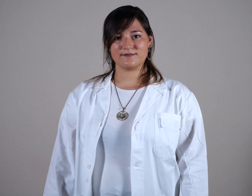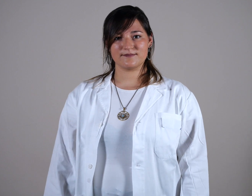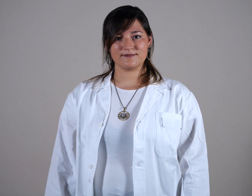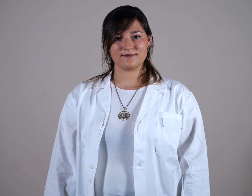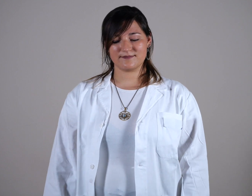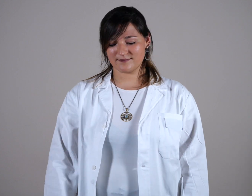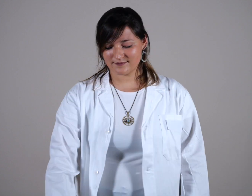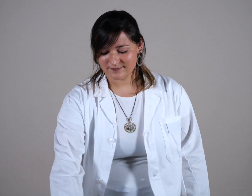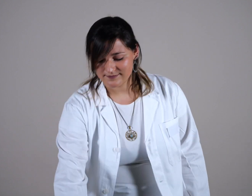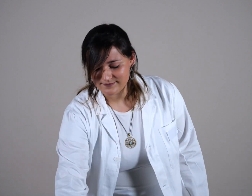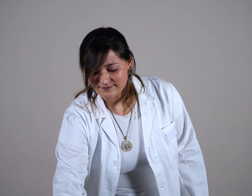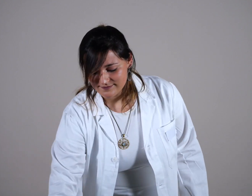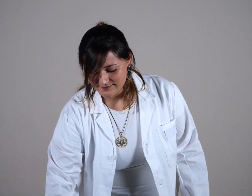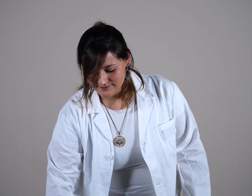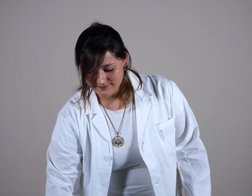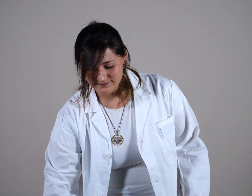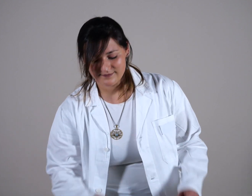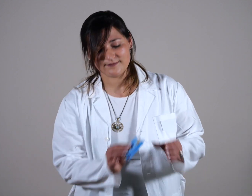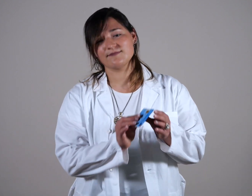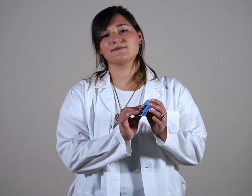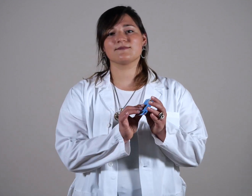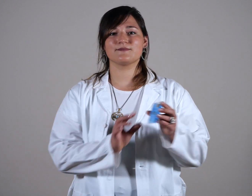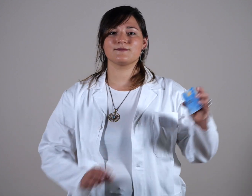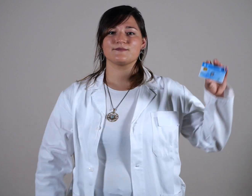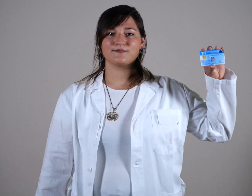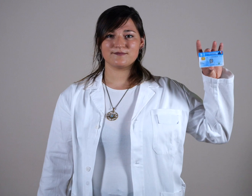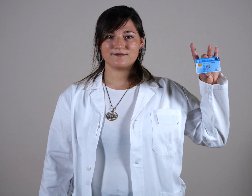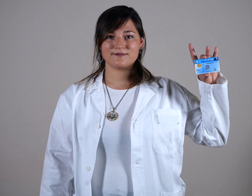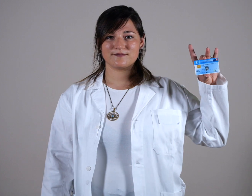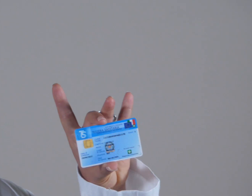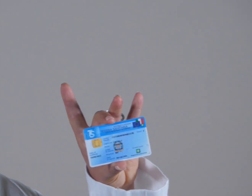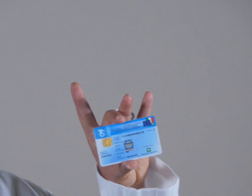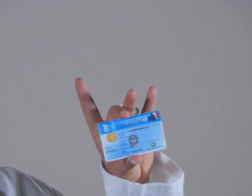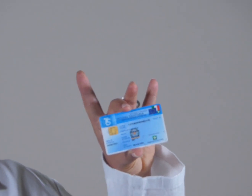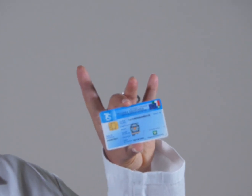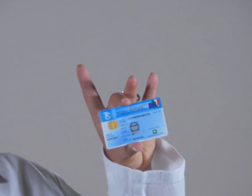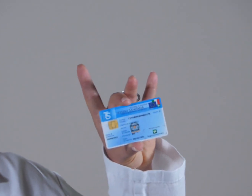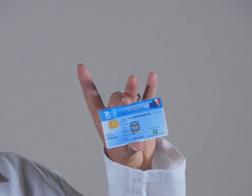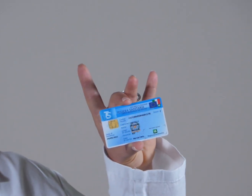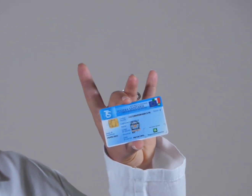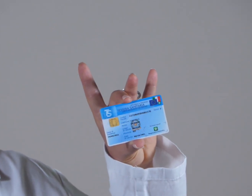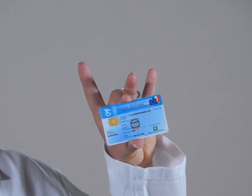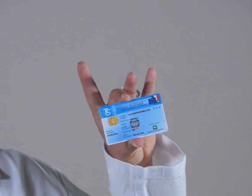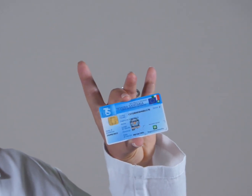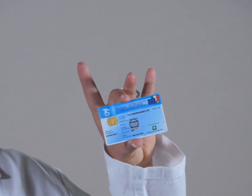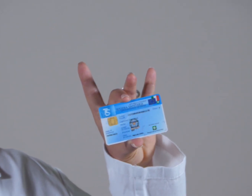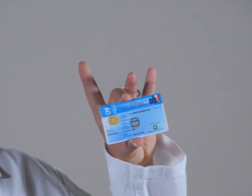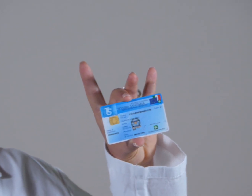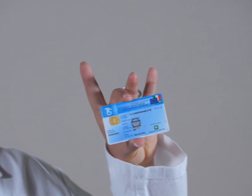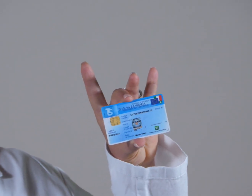তেসেরা সানিতারিয়া নামে পরিচিত। এটি একটি ব্যক্তিগত কার্ড। ওই কার্ড দিয়ে আপনি আপনার জন্য পার্সোনাল ডাক্তার বা আপনার বাচ্চাদের জন্য শিশু বিশেষজ্ঞ